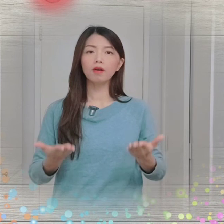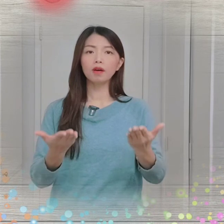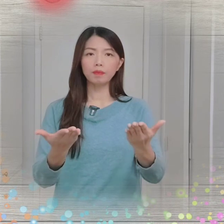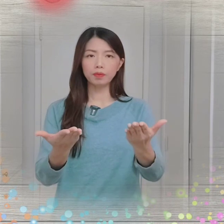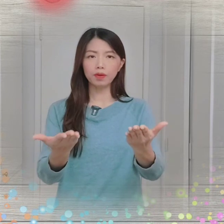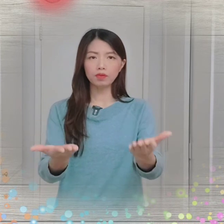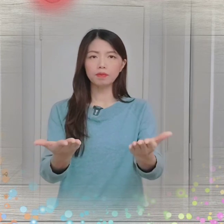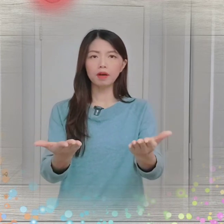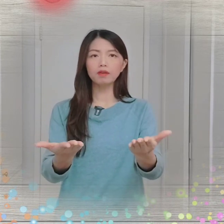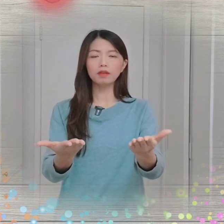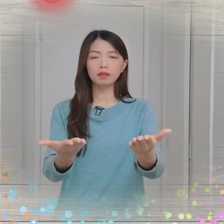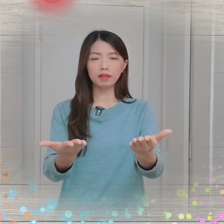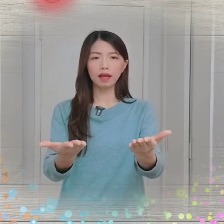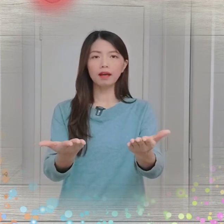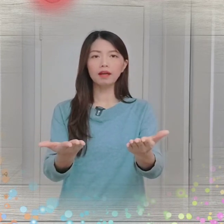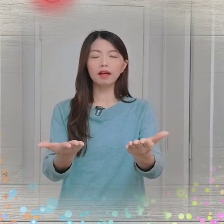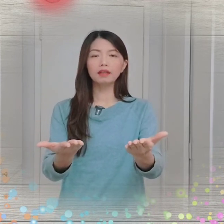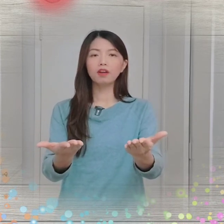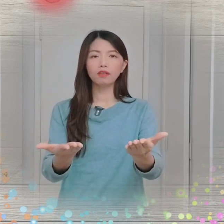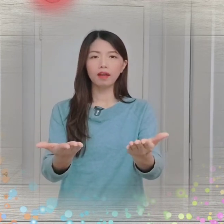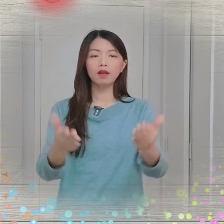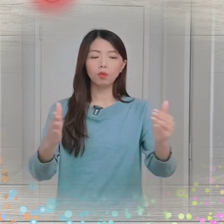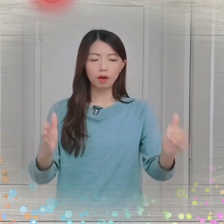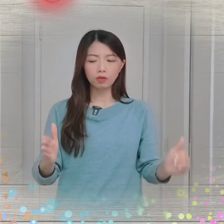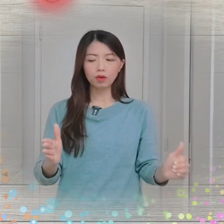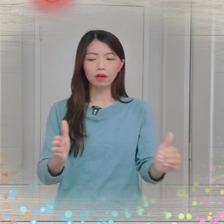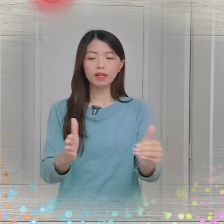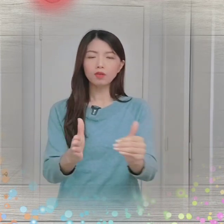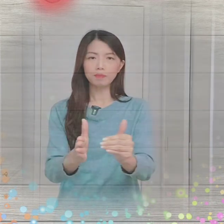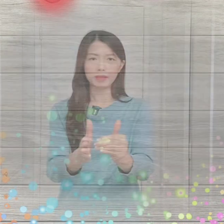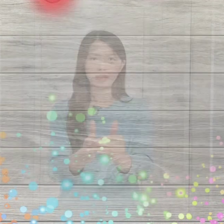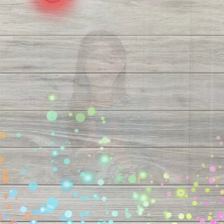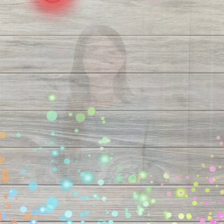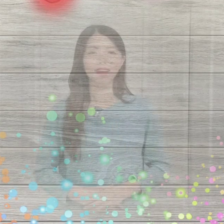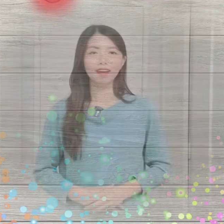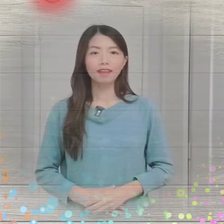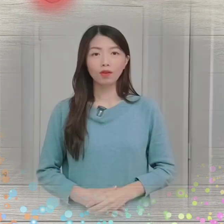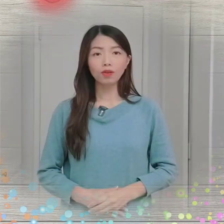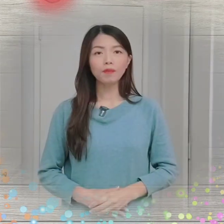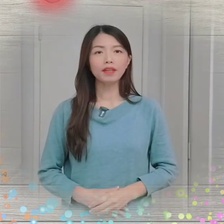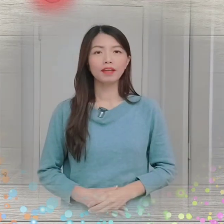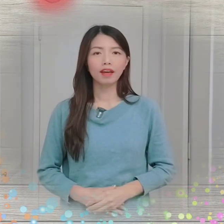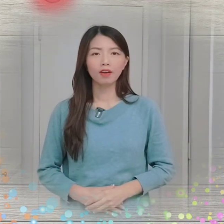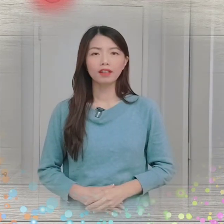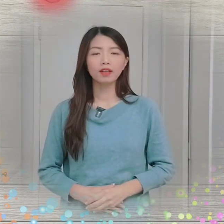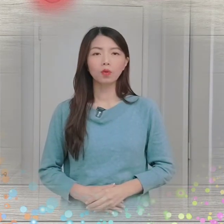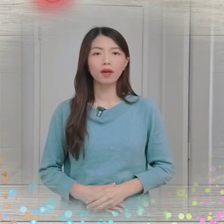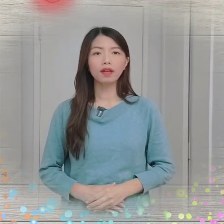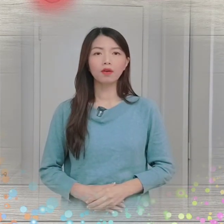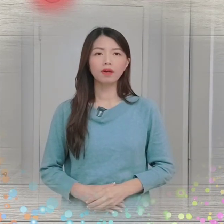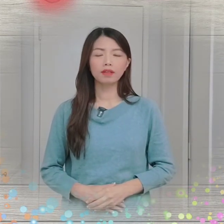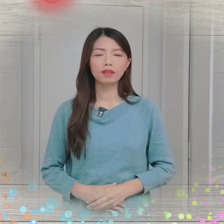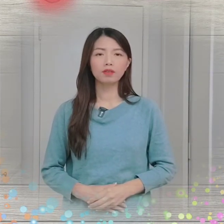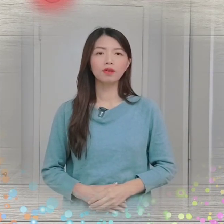상태에서 앞으로 해주시면 드리다 드렸네 과거 수어까지 해줬습니다. 네 후렴해 드릴게요. 일단